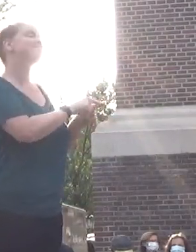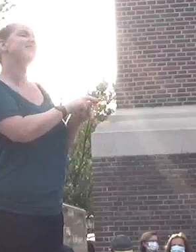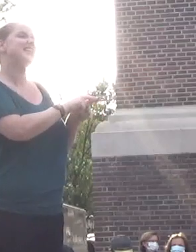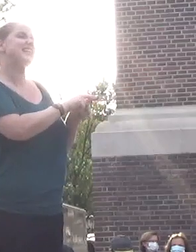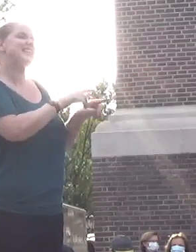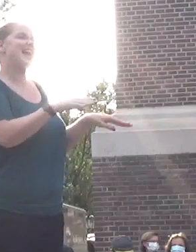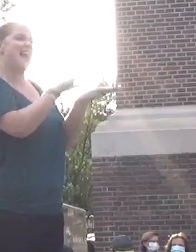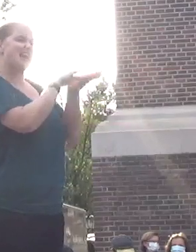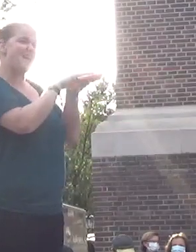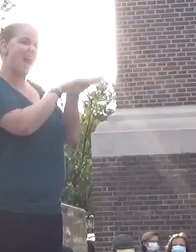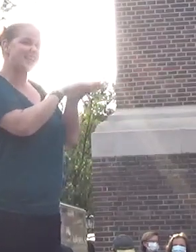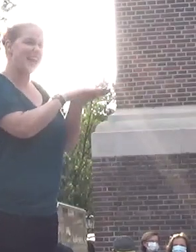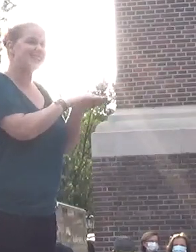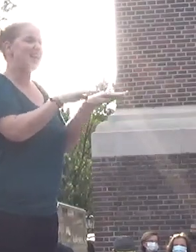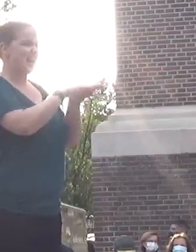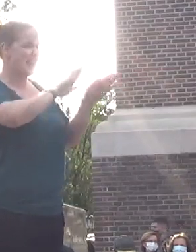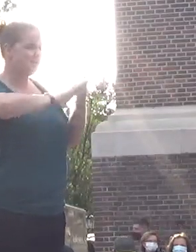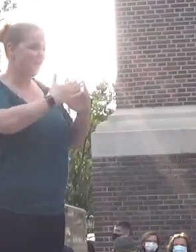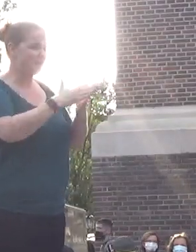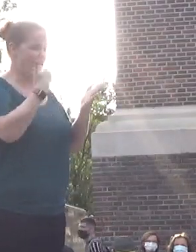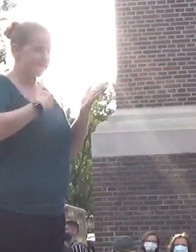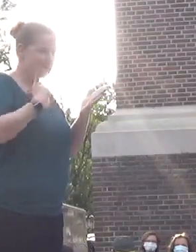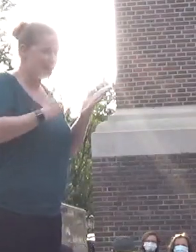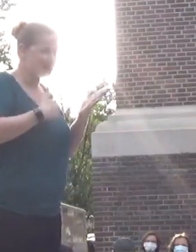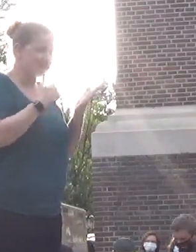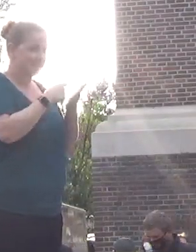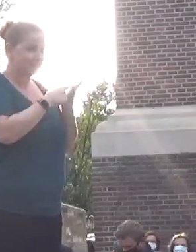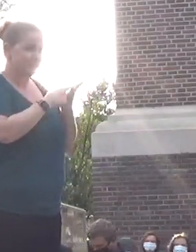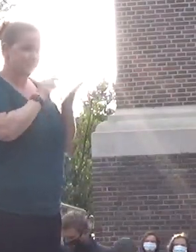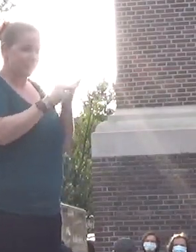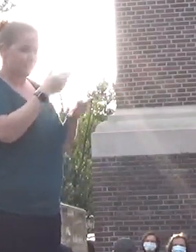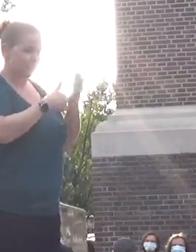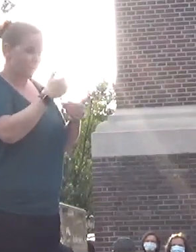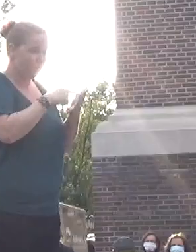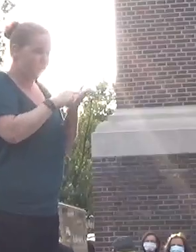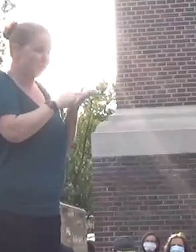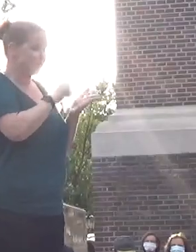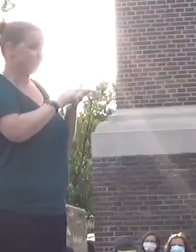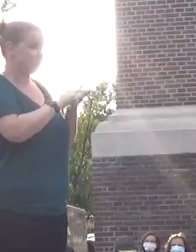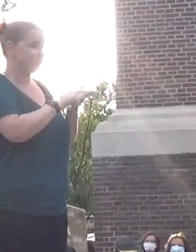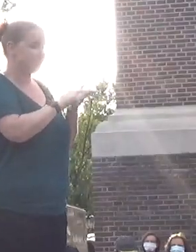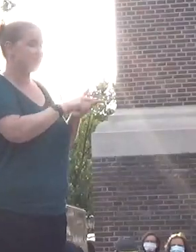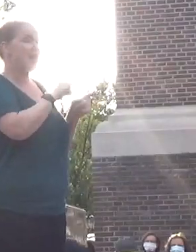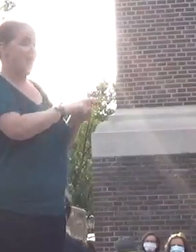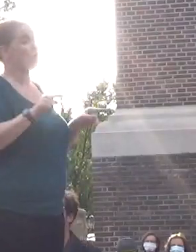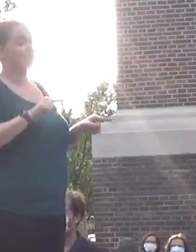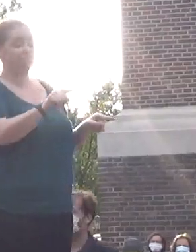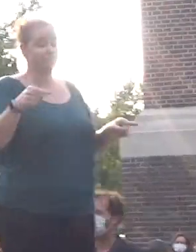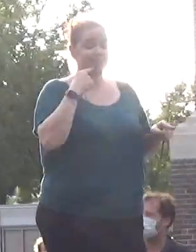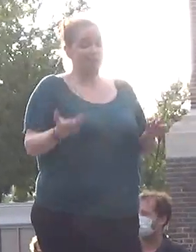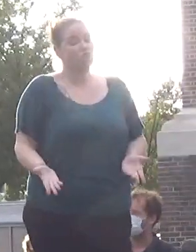de gelijkwaardigheid en de gelijke behandeling van mensen wat waard is, om hen op te roepen, op te staan en van zich te laten